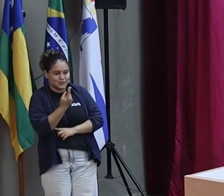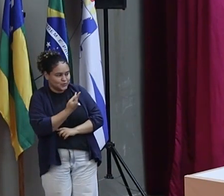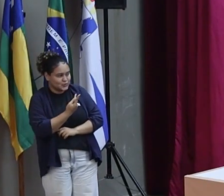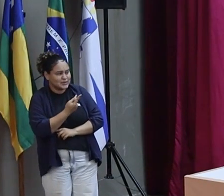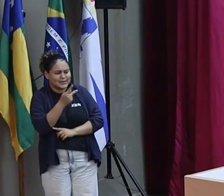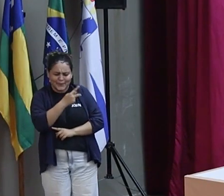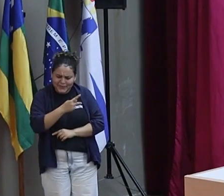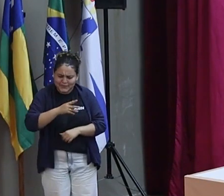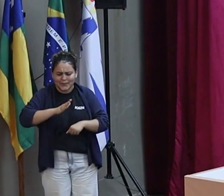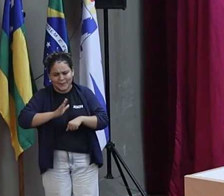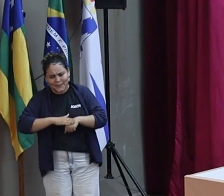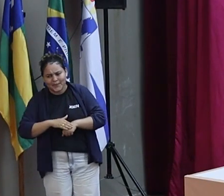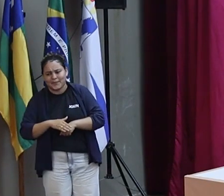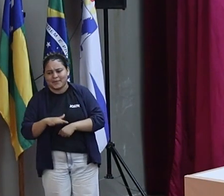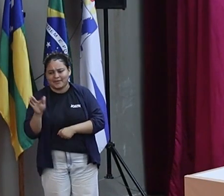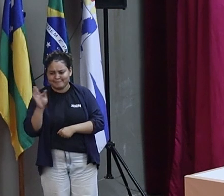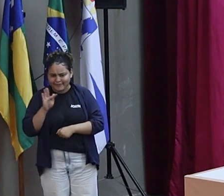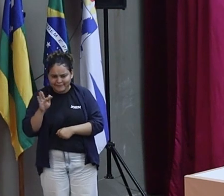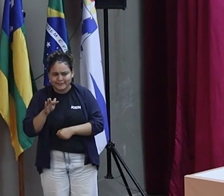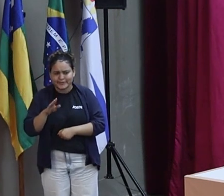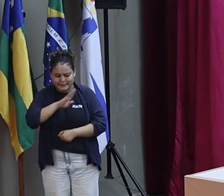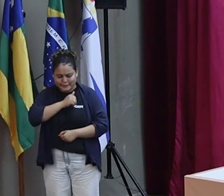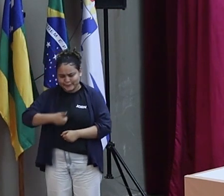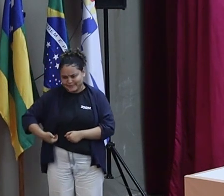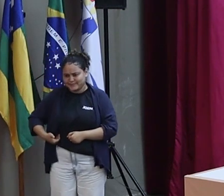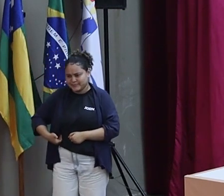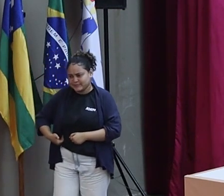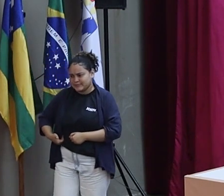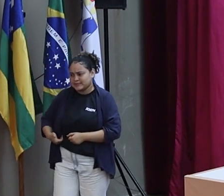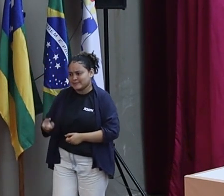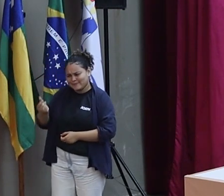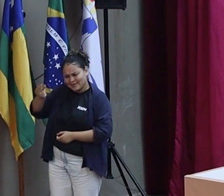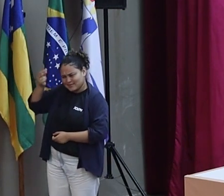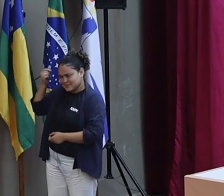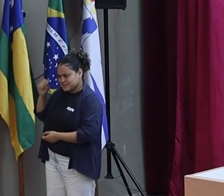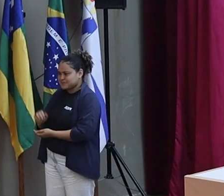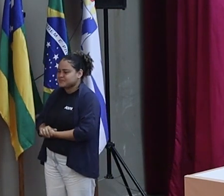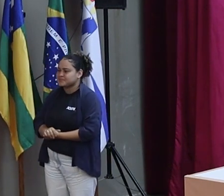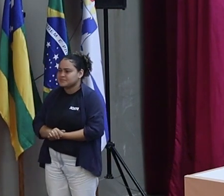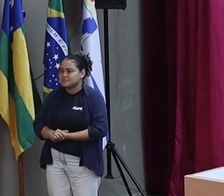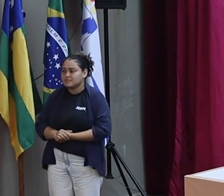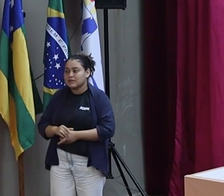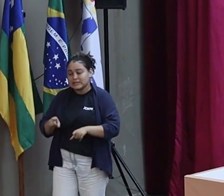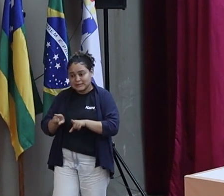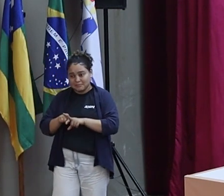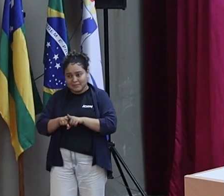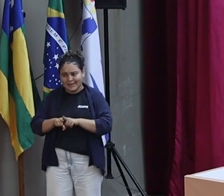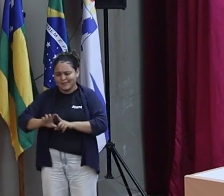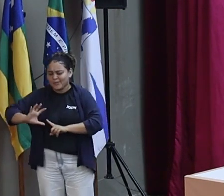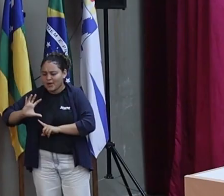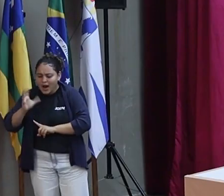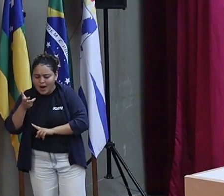nas salas de aula da Universidade Pública Brasileira há muito tempo. Além dos fatos históricos da ditadura e dos